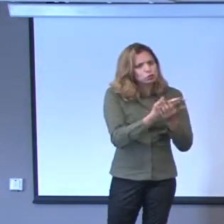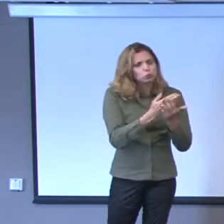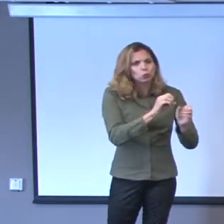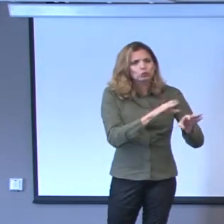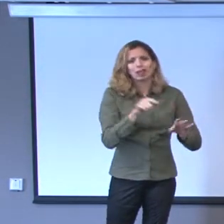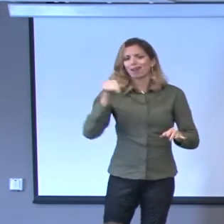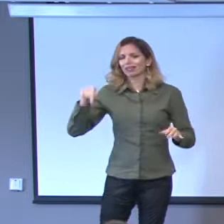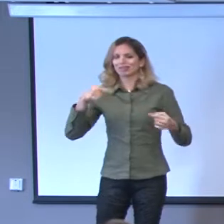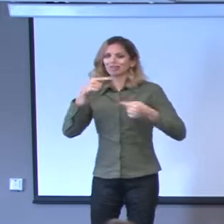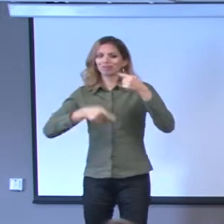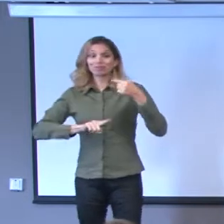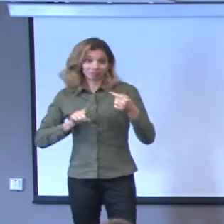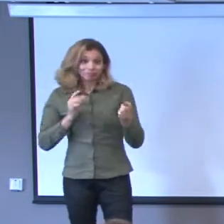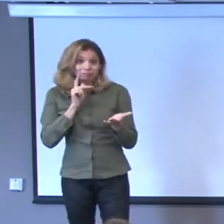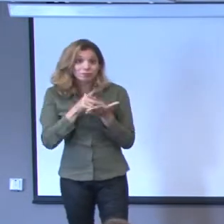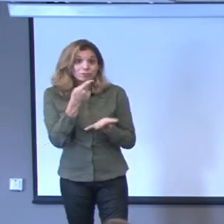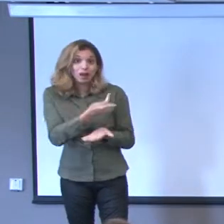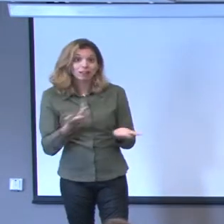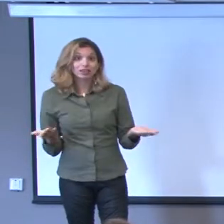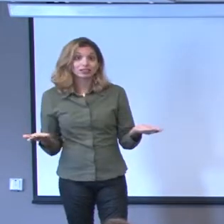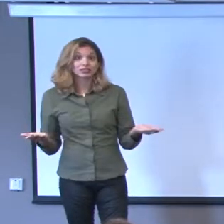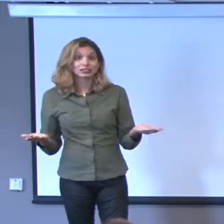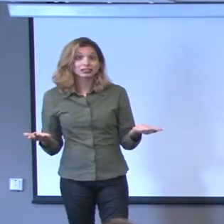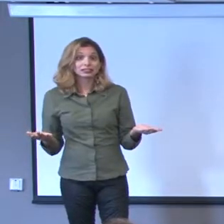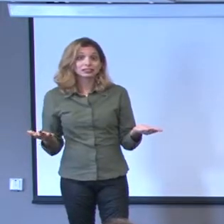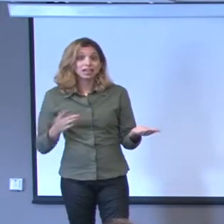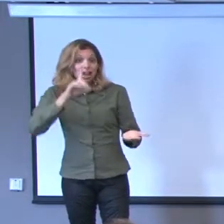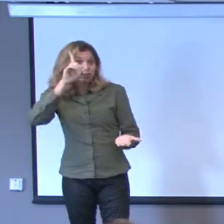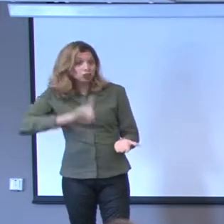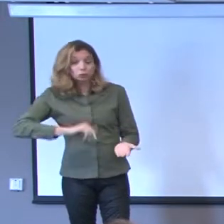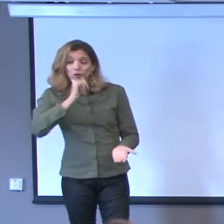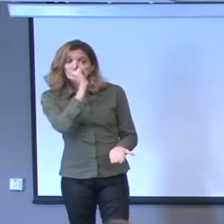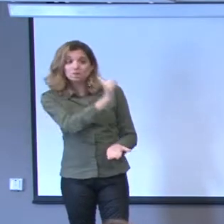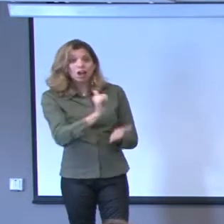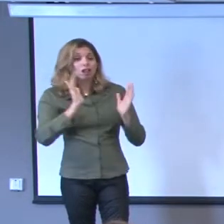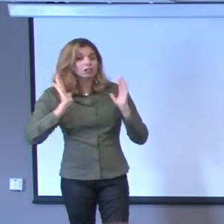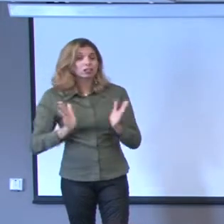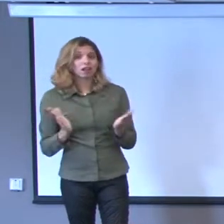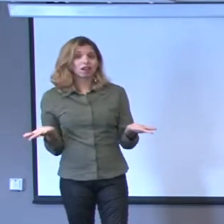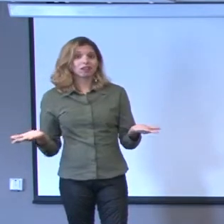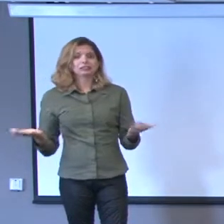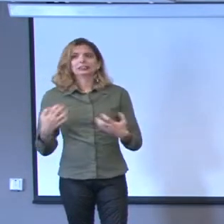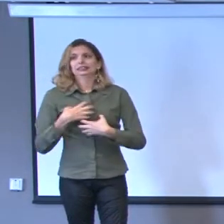para ele? Né? As pessoas têm que tomar suas avaliações por conta própria. Né?